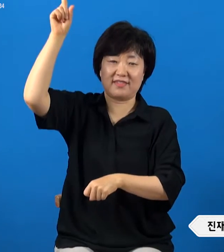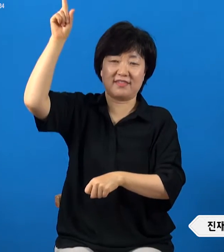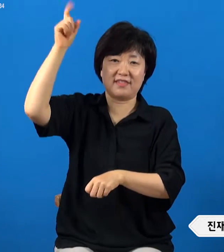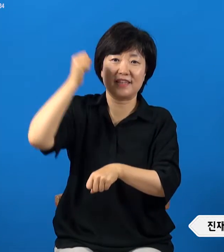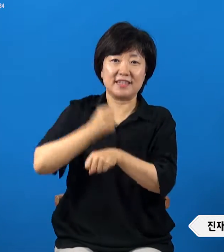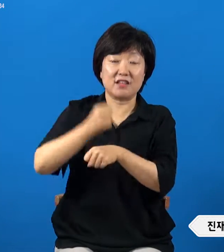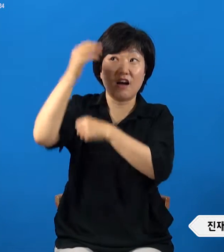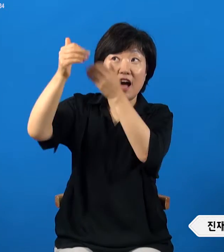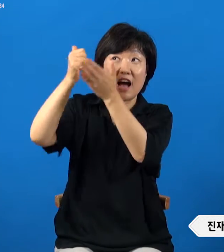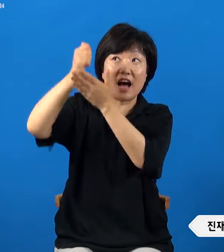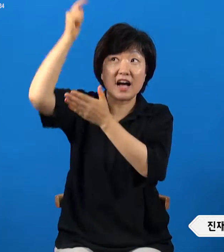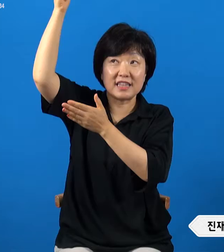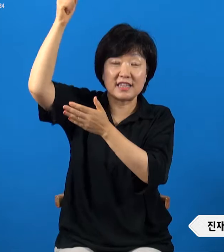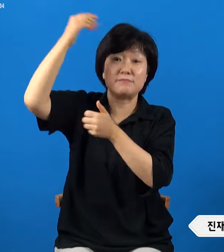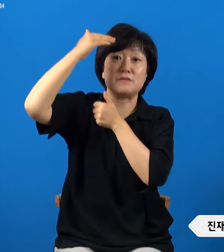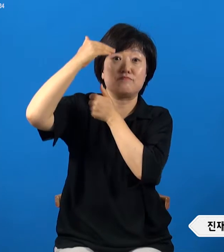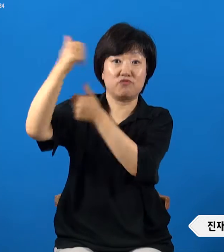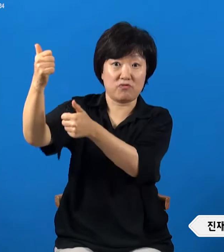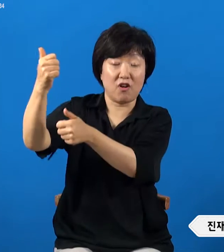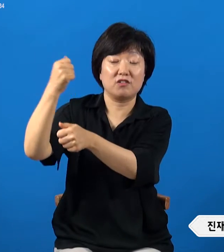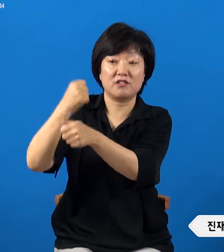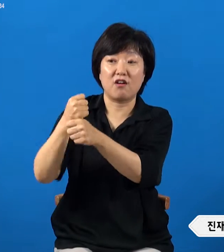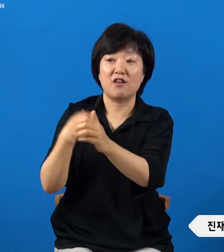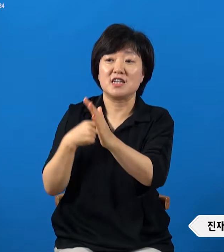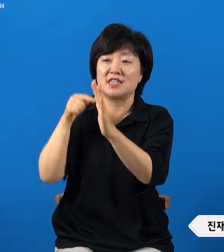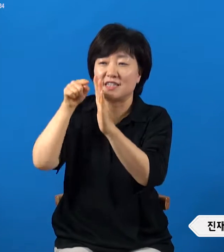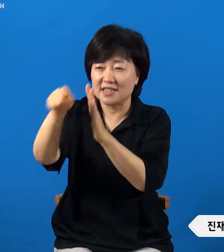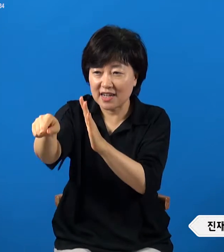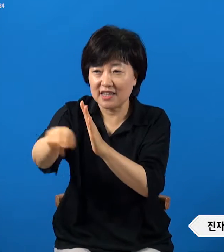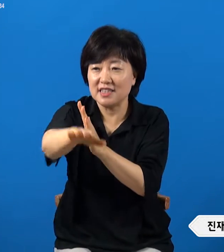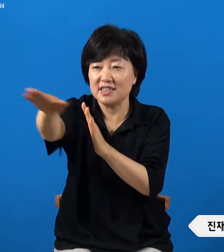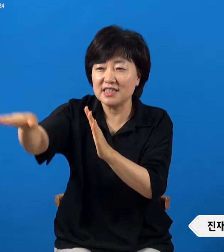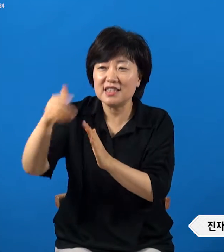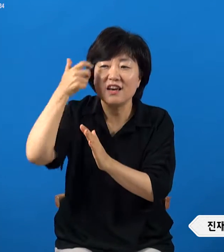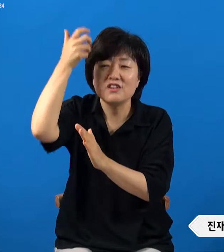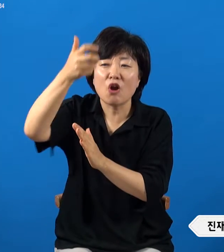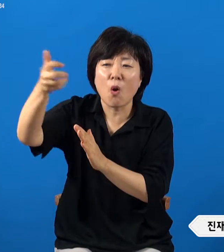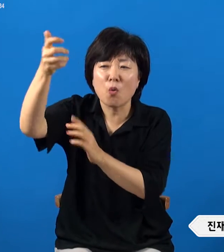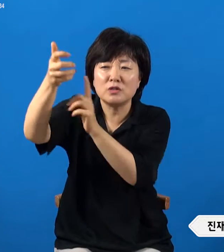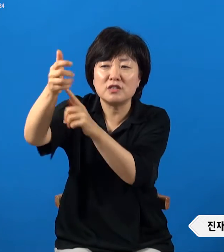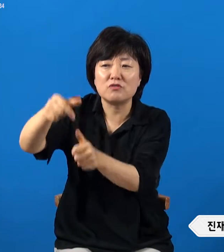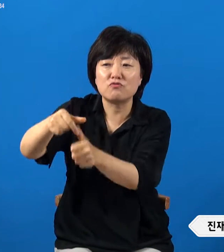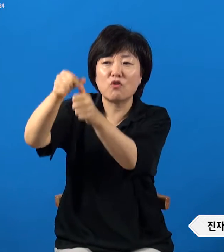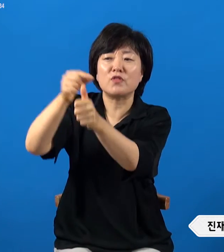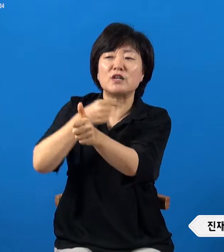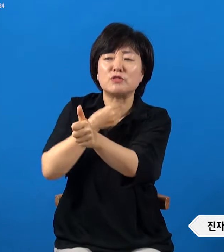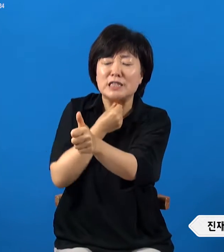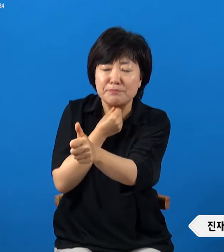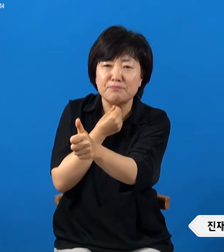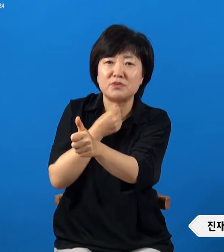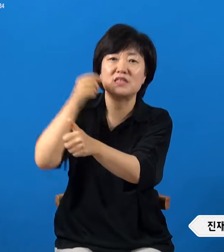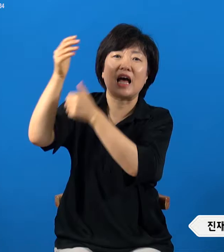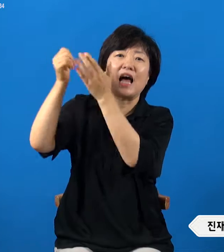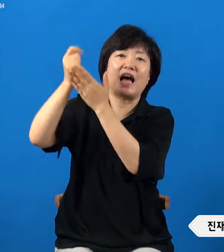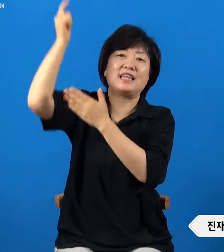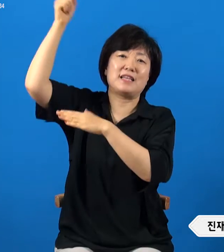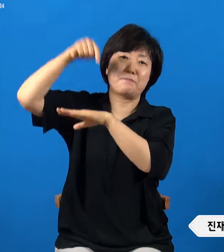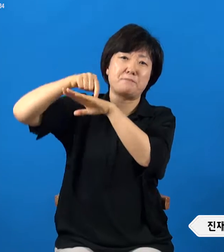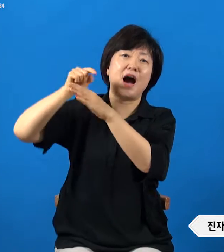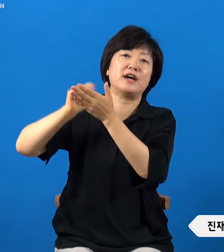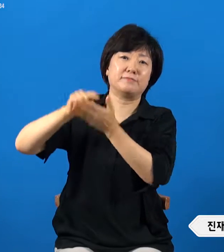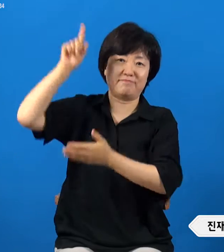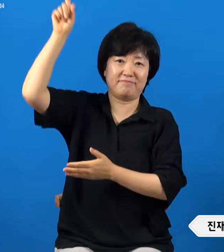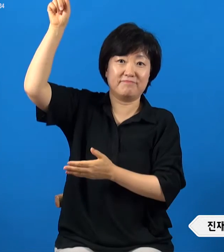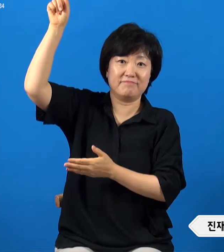하나님의 부르심이 있었습니다. 마게도냐 영혼들을 향한 하나님의 마음의 열정이 그들의 마음